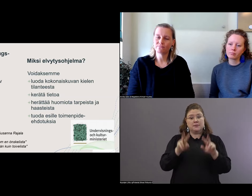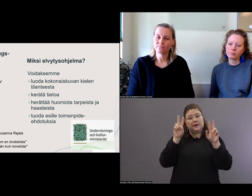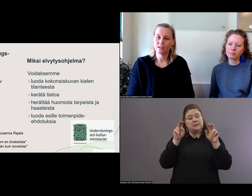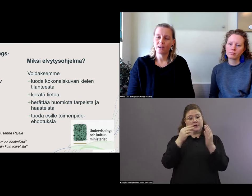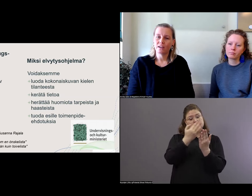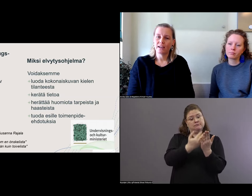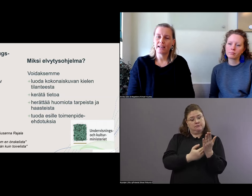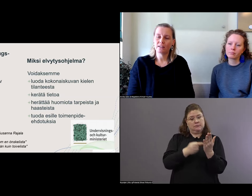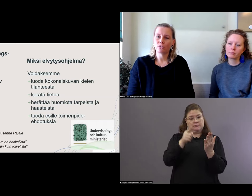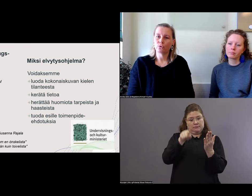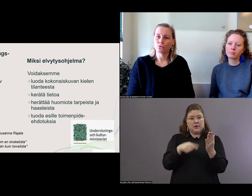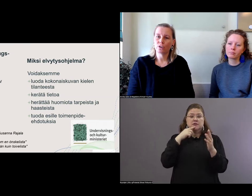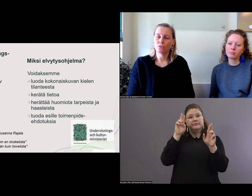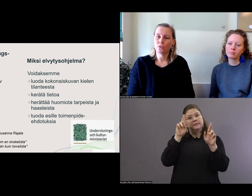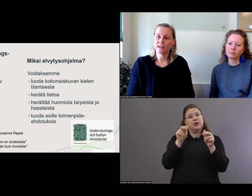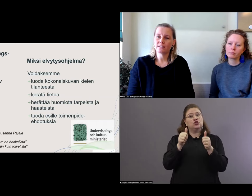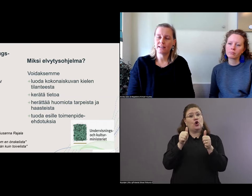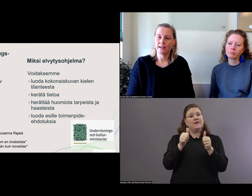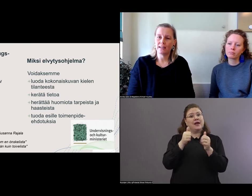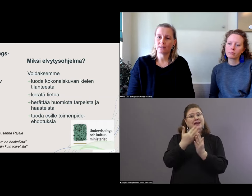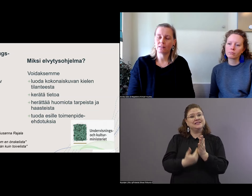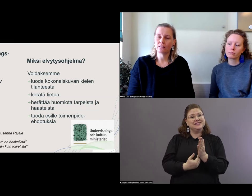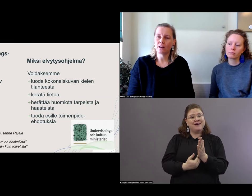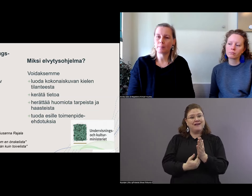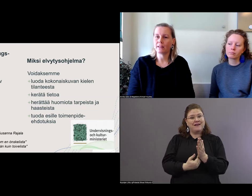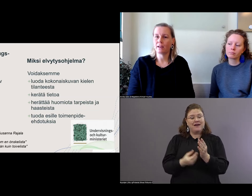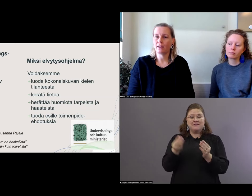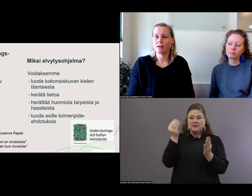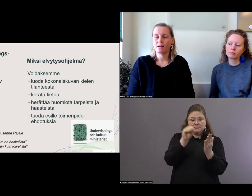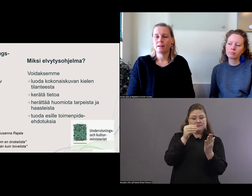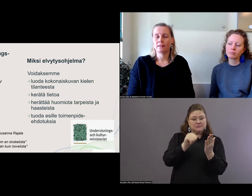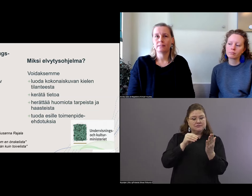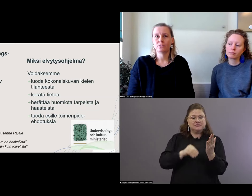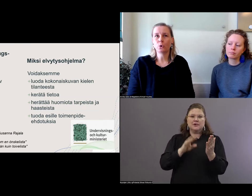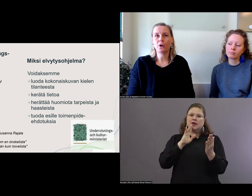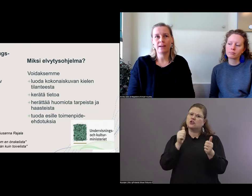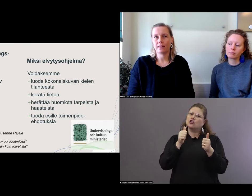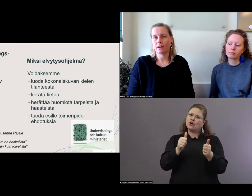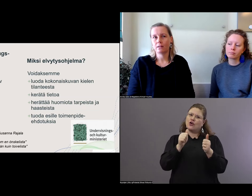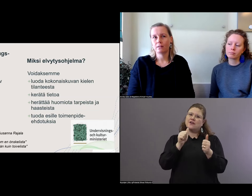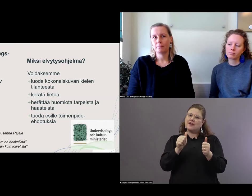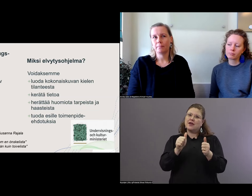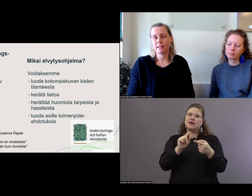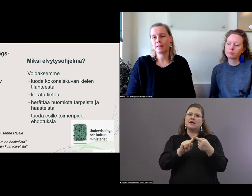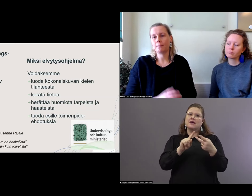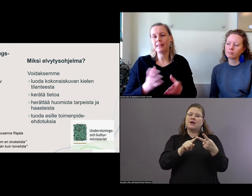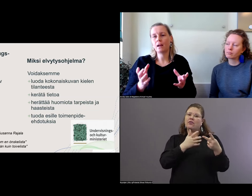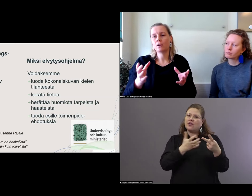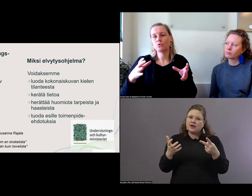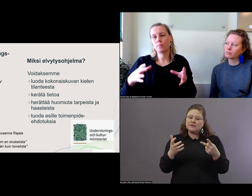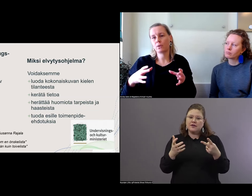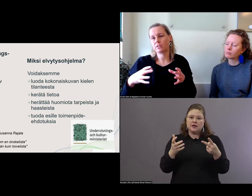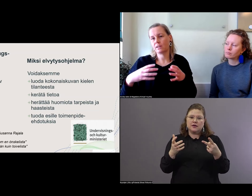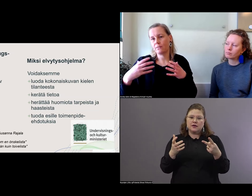toivelista. Eli tarkoituksena on tuoda esille niitä tarpeita ja toiveita,